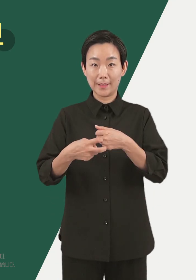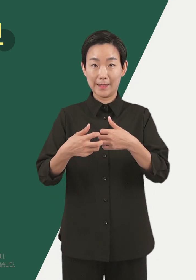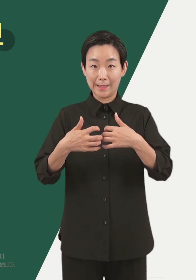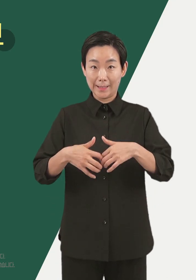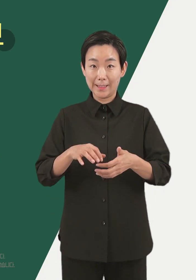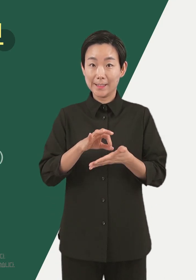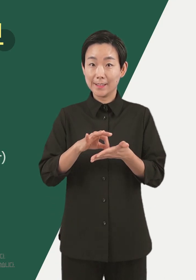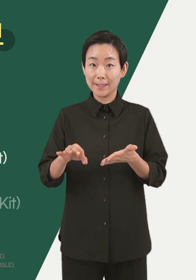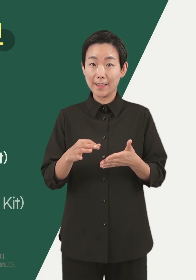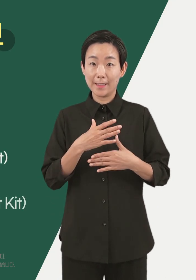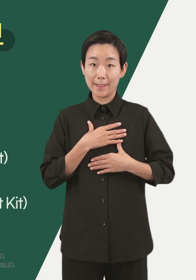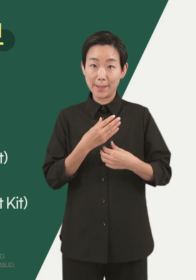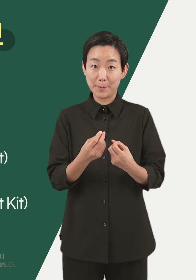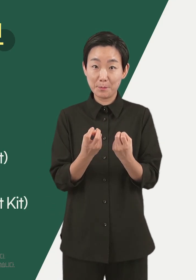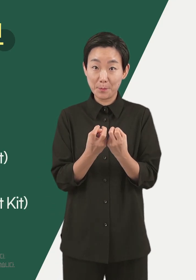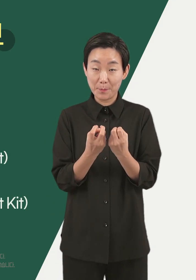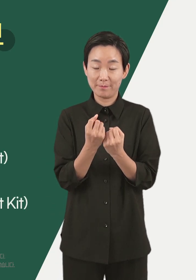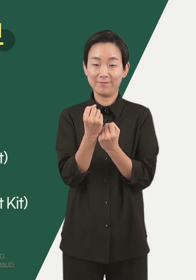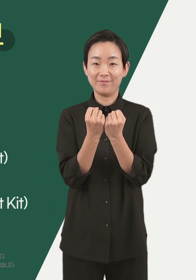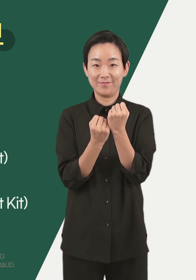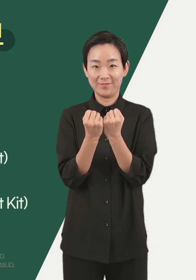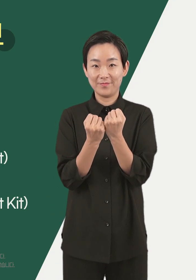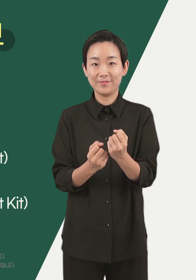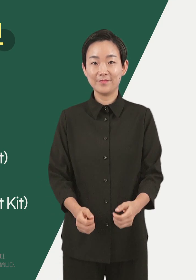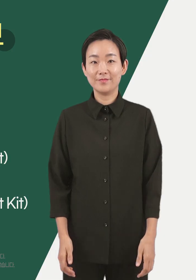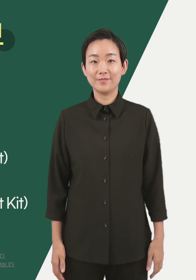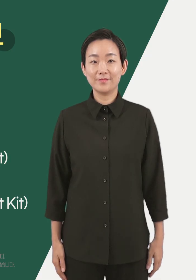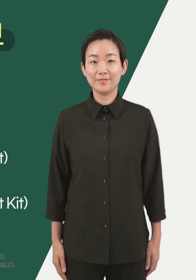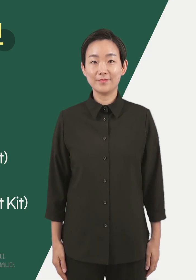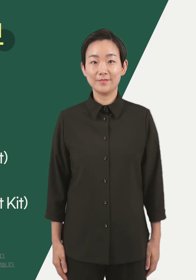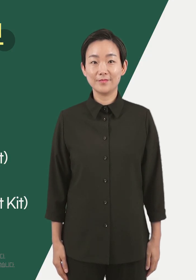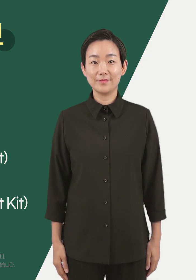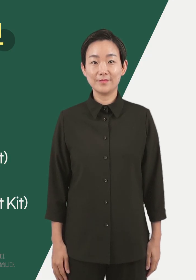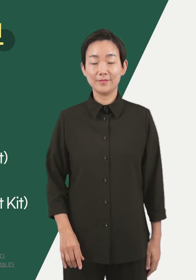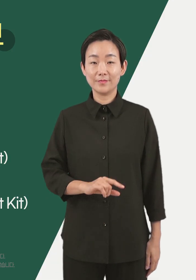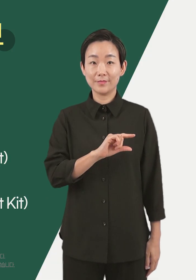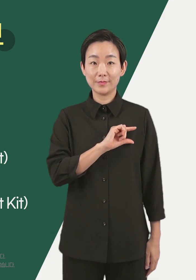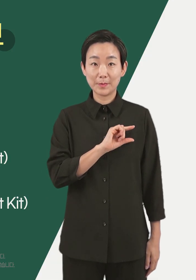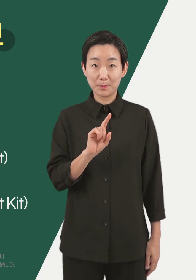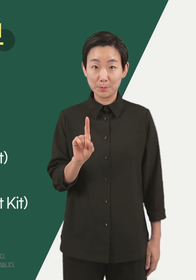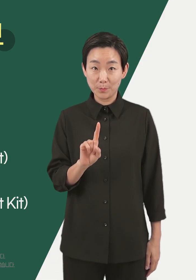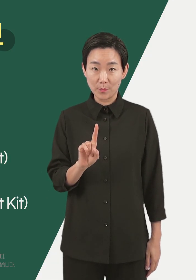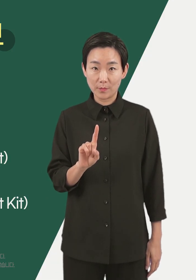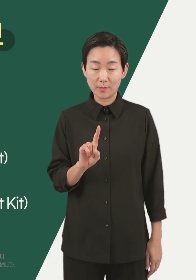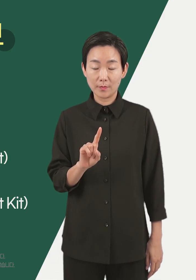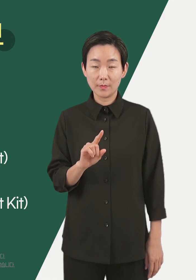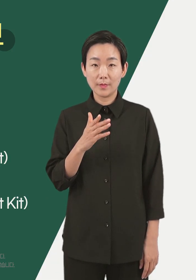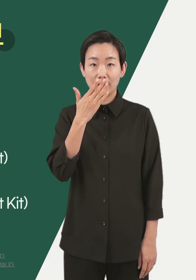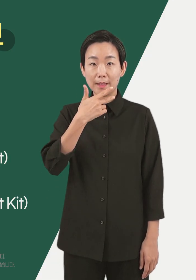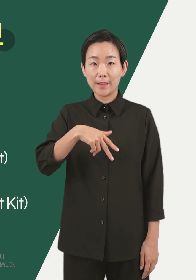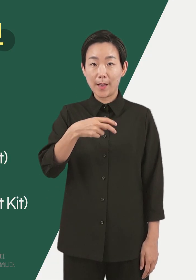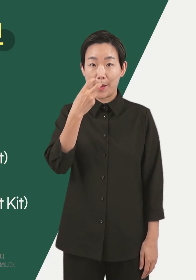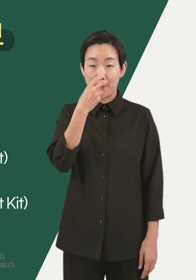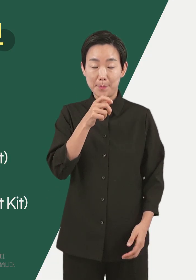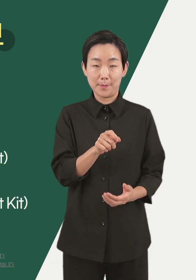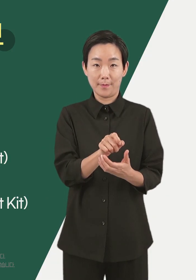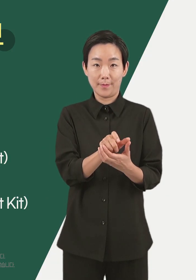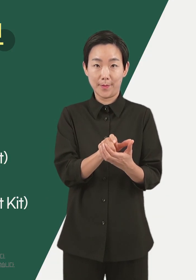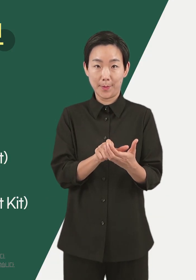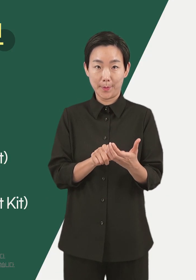장애인 의료기기 안전사용 정보. 본 제품은 의료기기입니다. 품목명 개인용 혈당